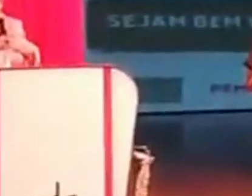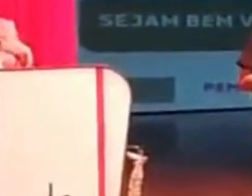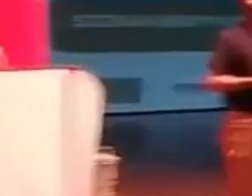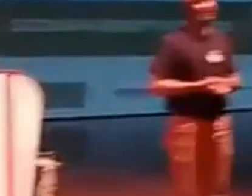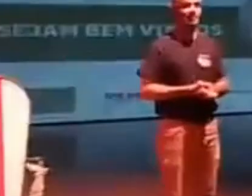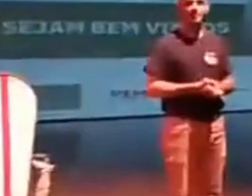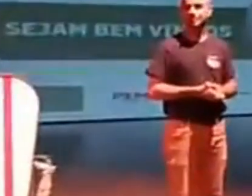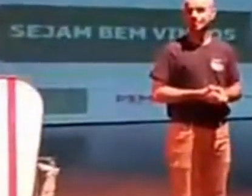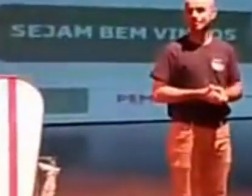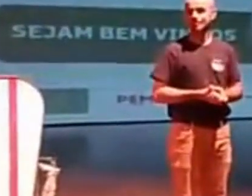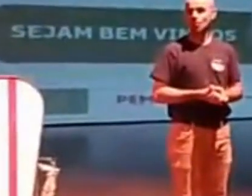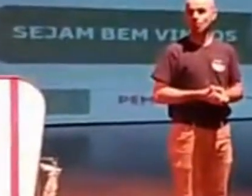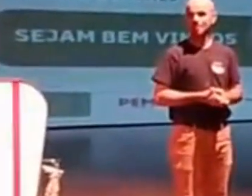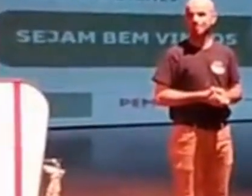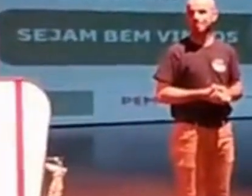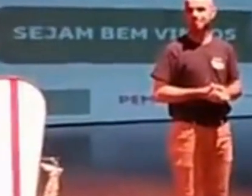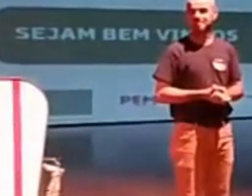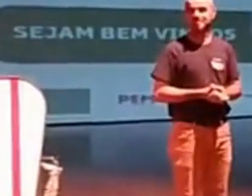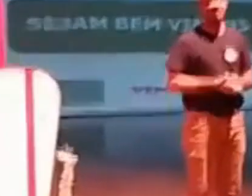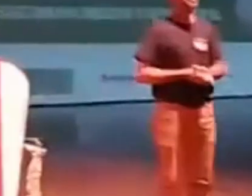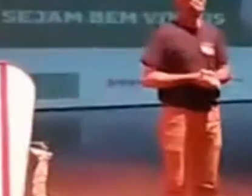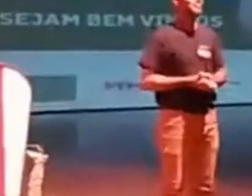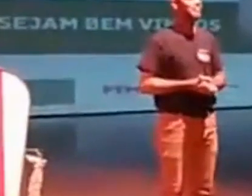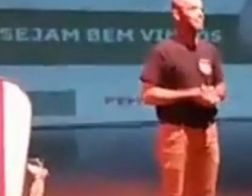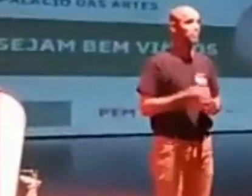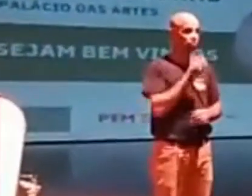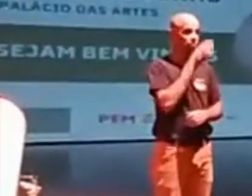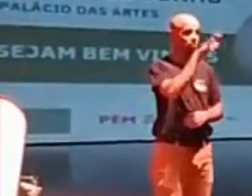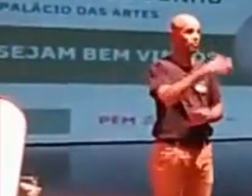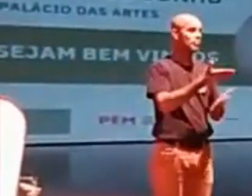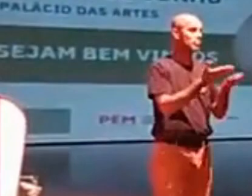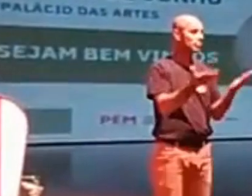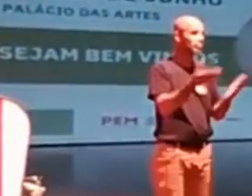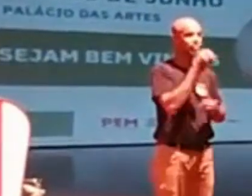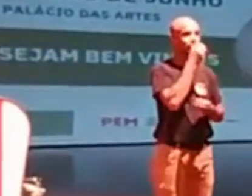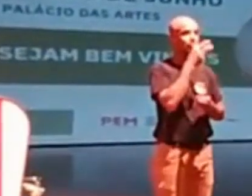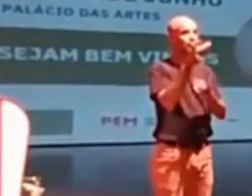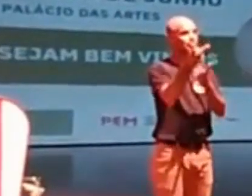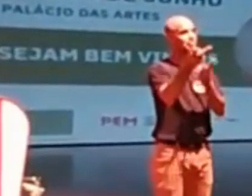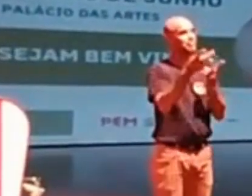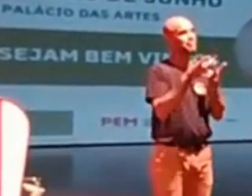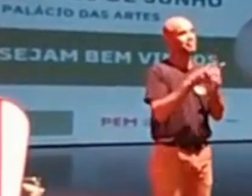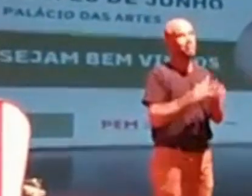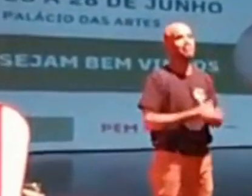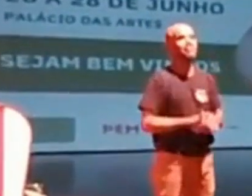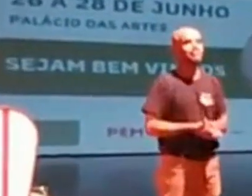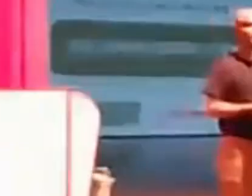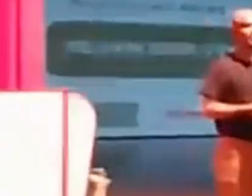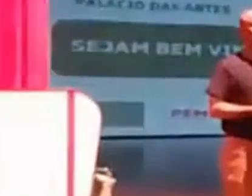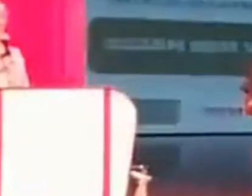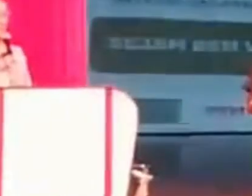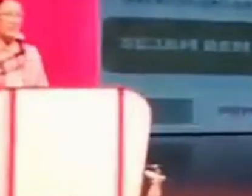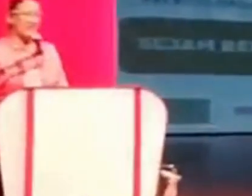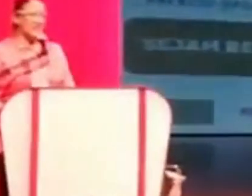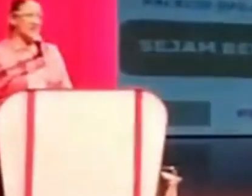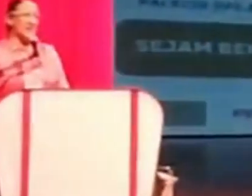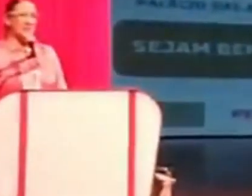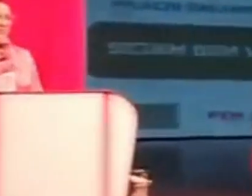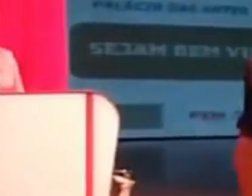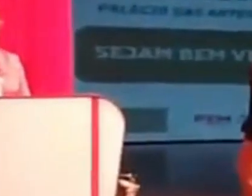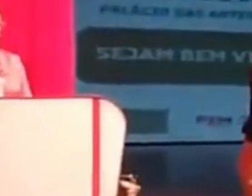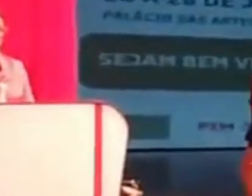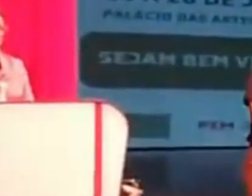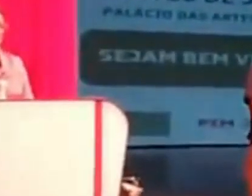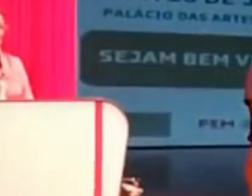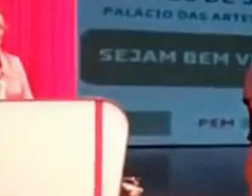Imagina se eu não me assustei, né, gente? Boa tarde a todos, sejam todos bem-vindos. Obrigado pela presença